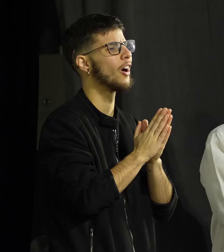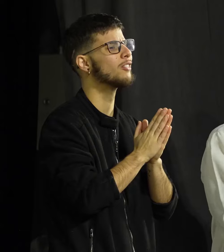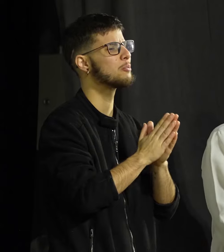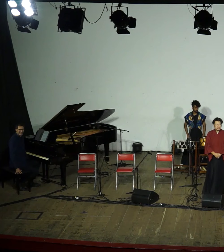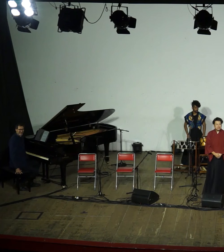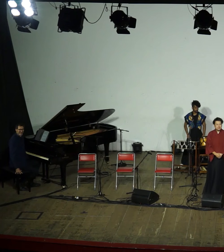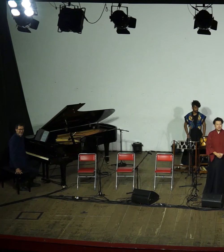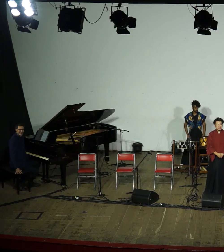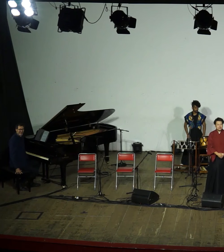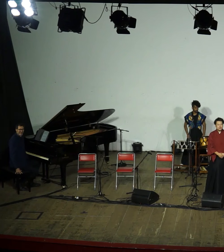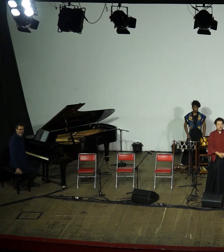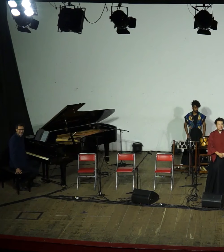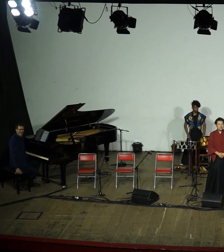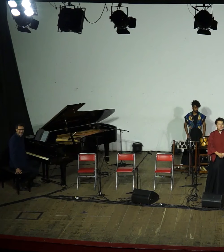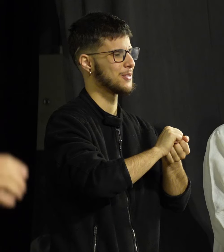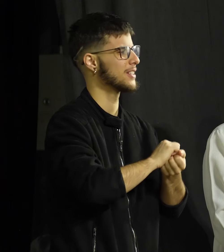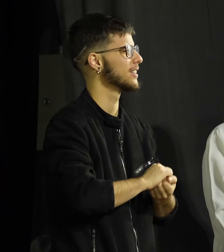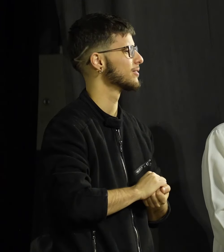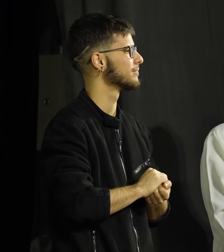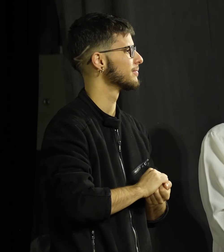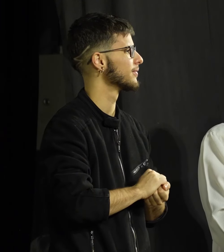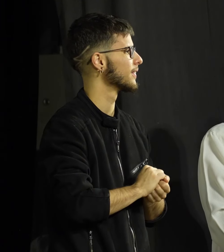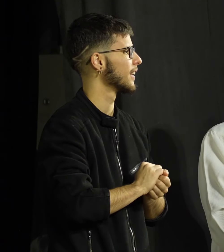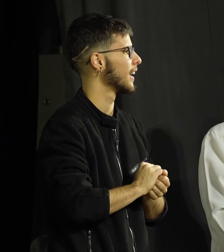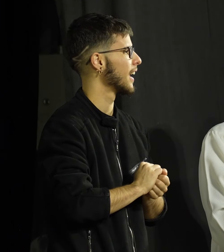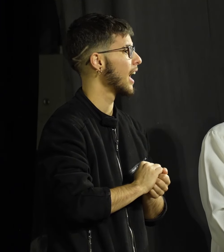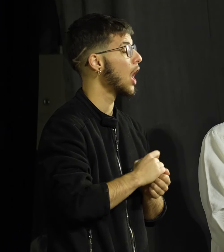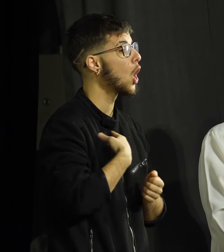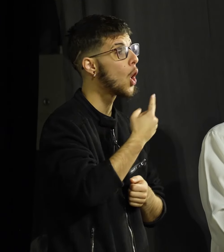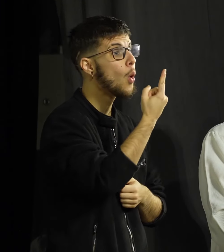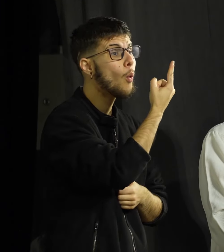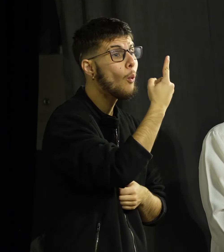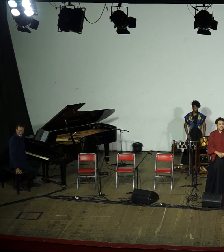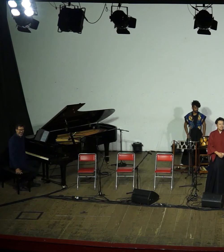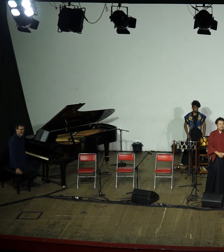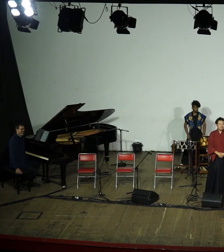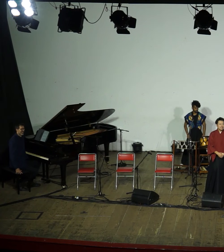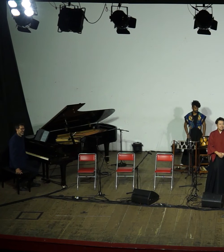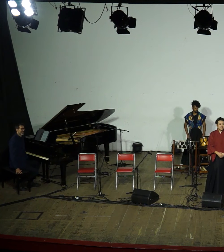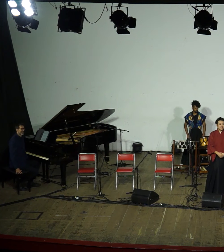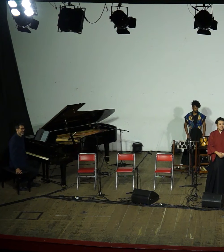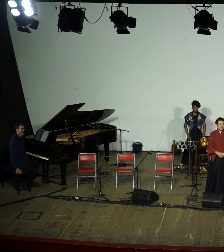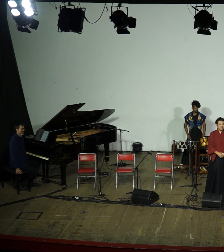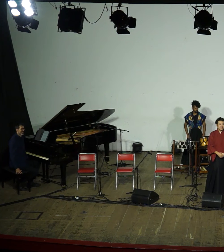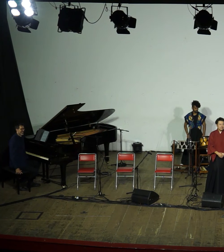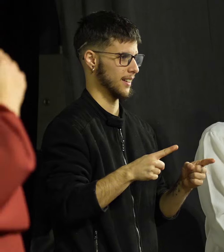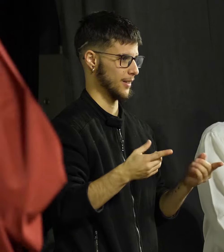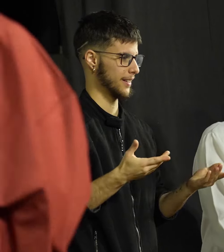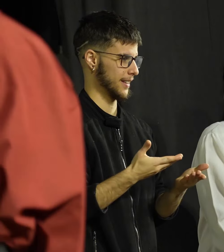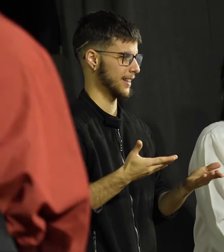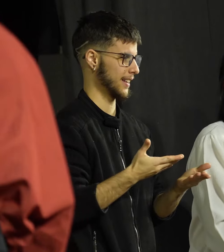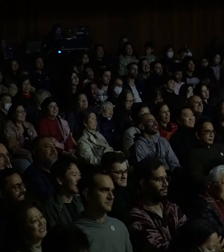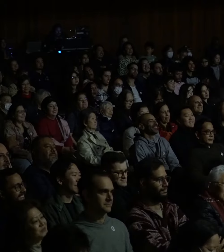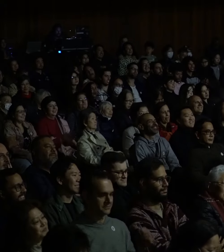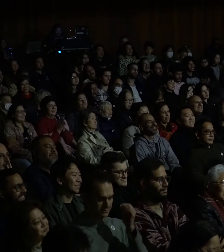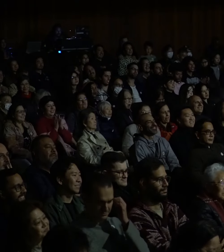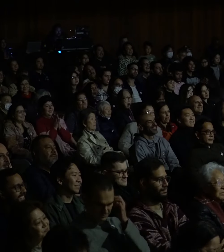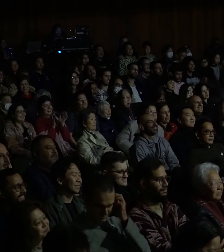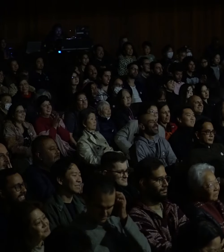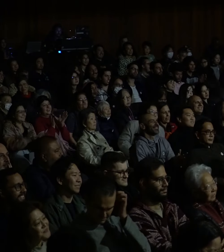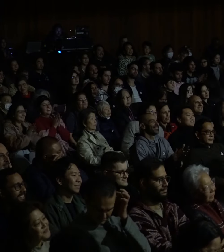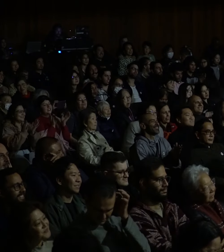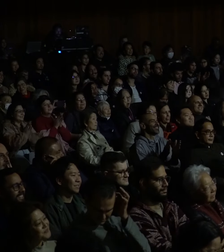curtir juntos. 最後の曲です。 É a nossa última música. 一丸、聴いてください。 一丸。